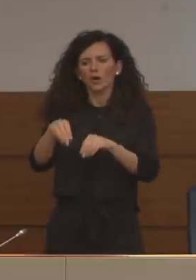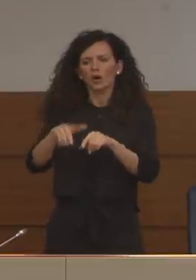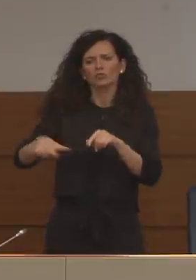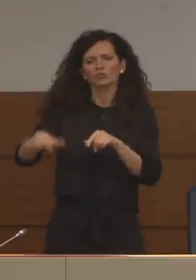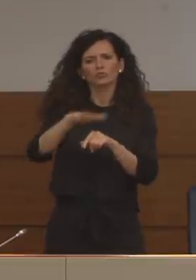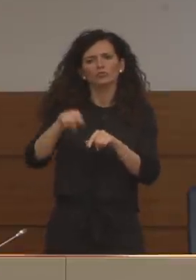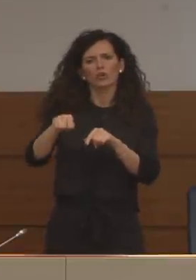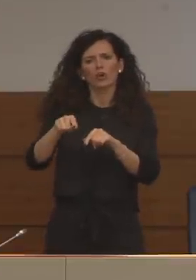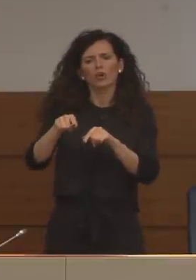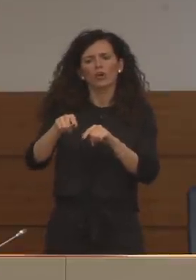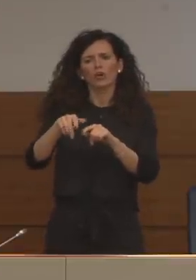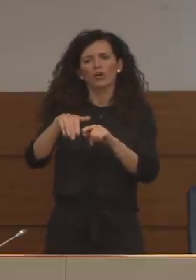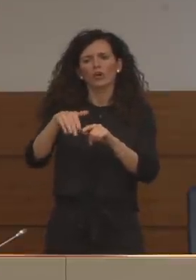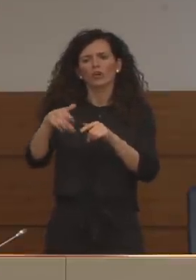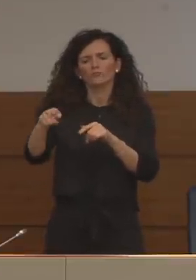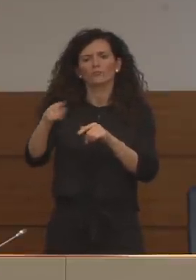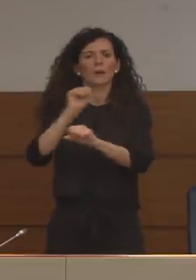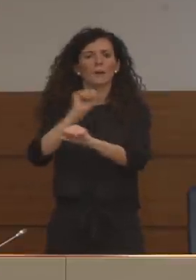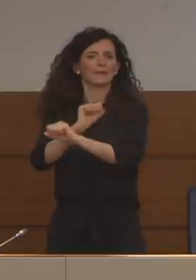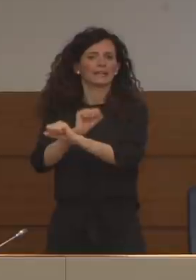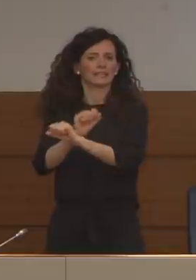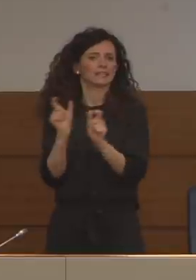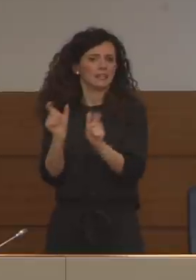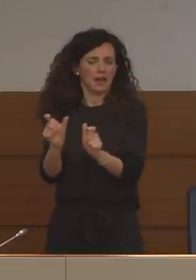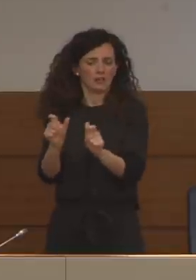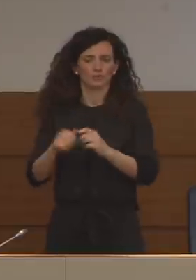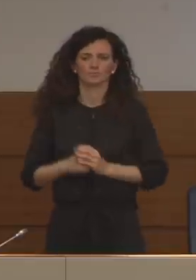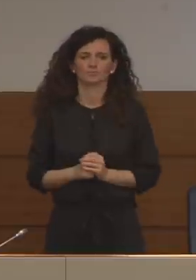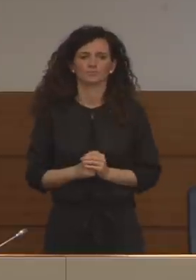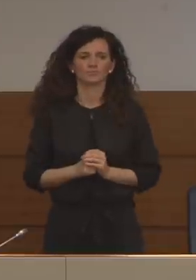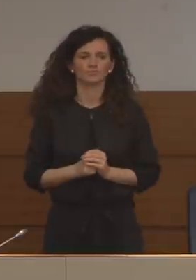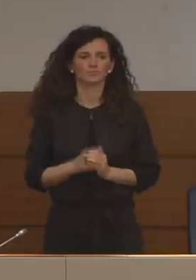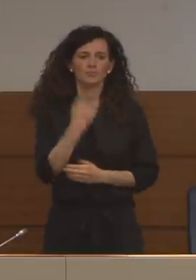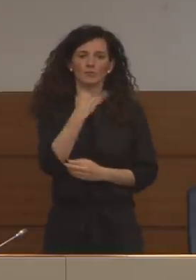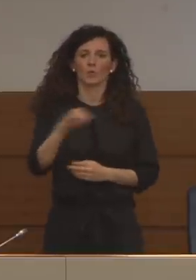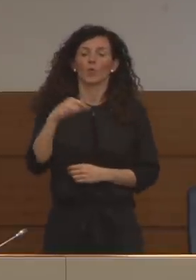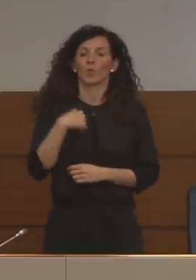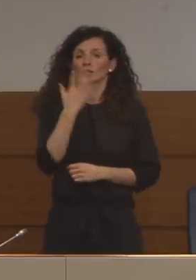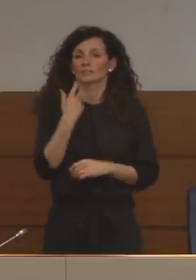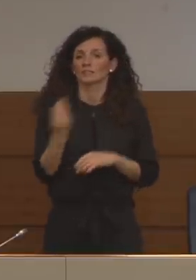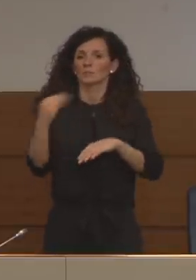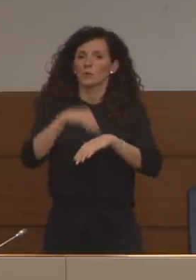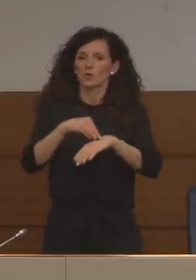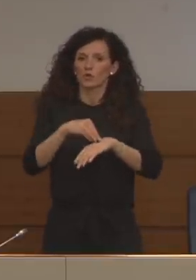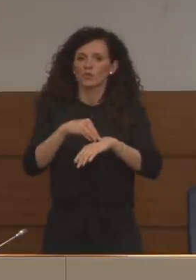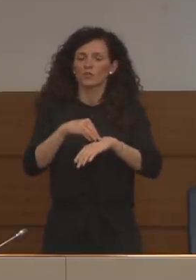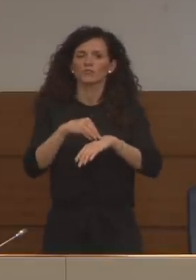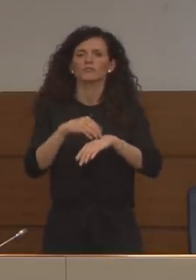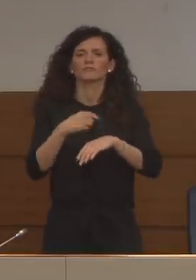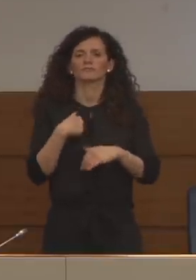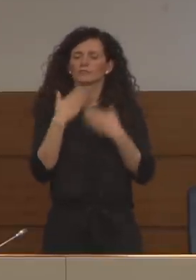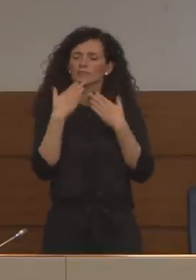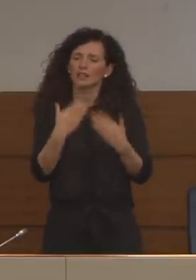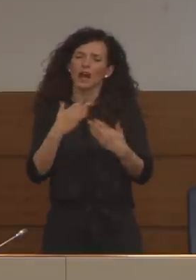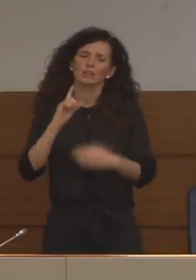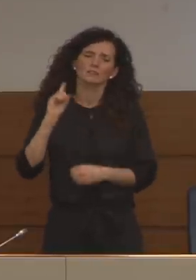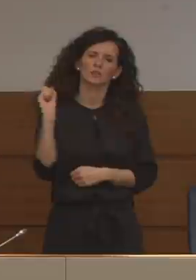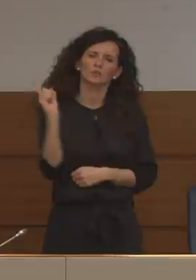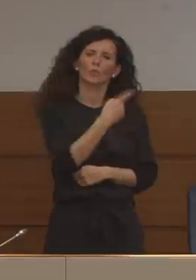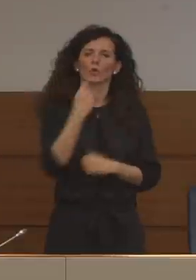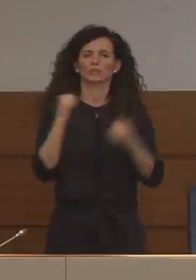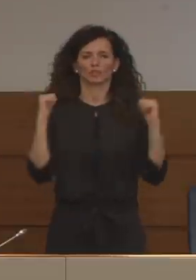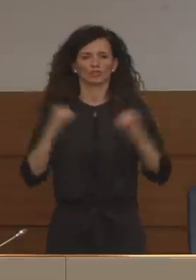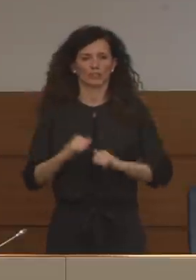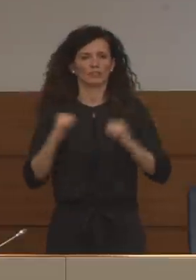nei penitenziari l'ultima cosa che volevo dire è voglio ringraziare tutti quanti cittadini che